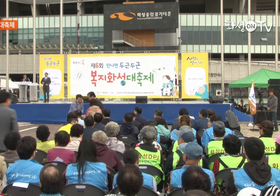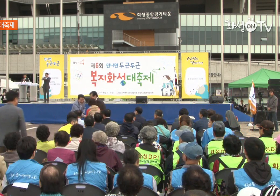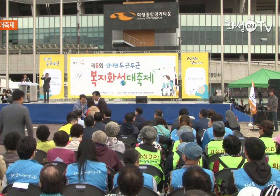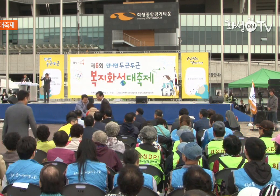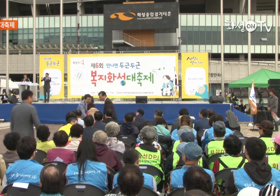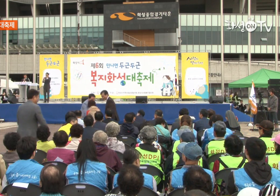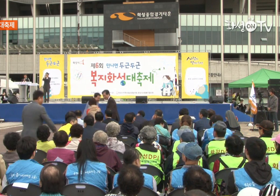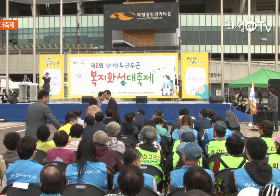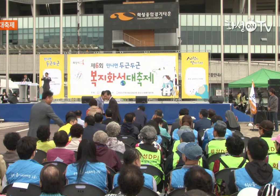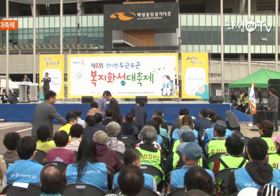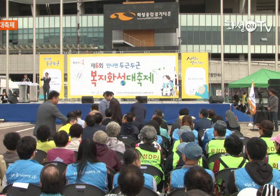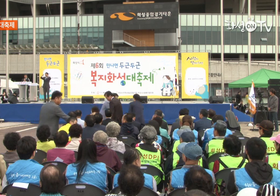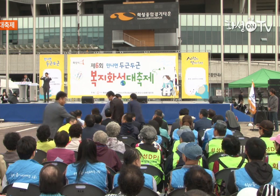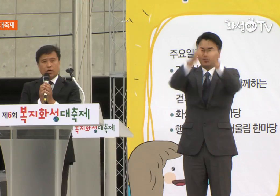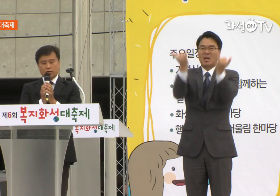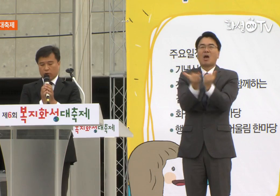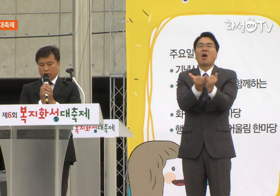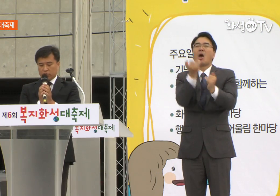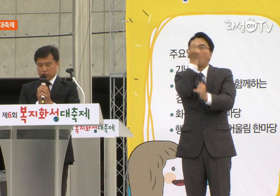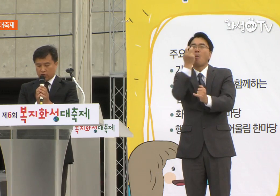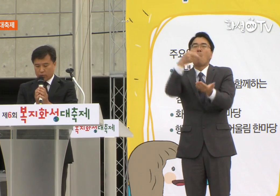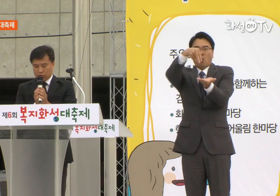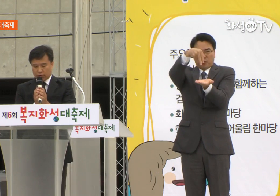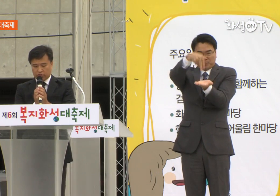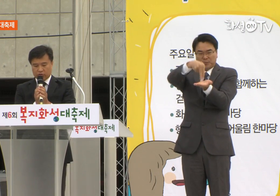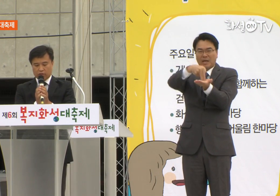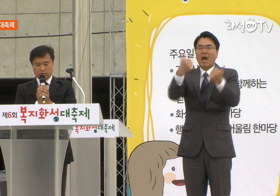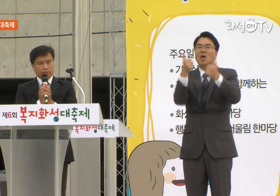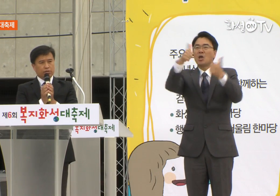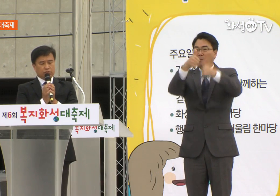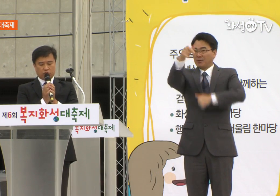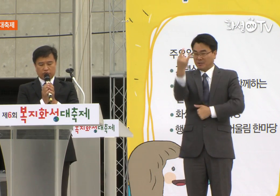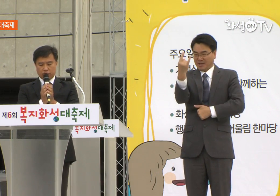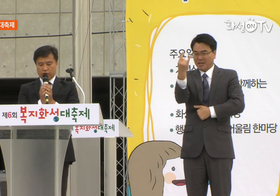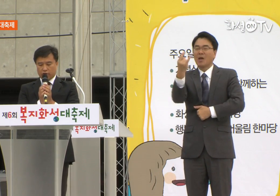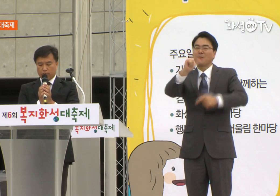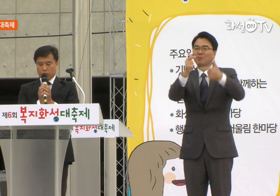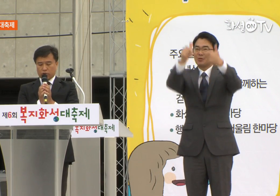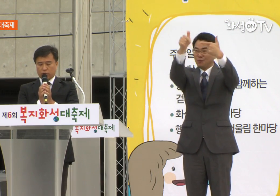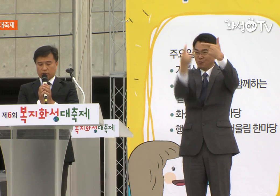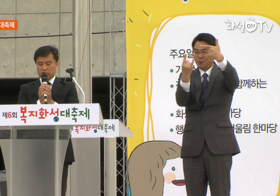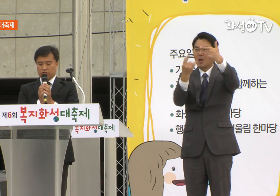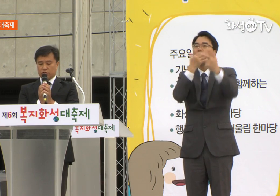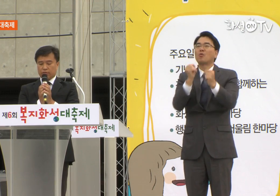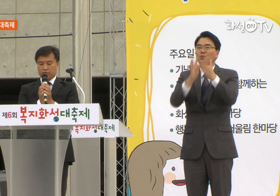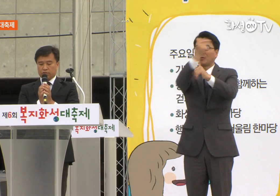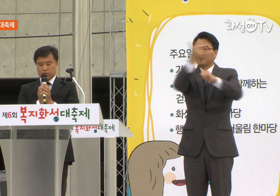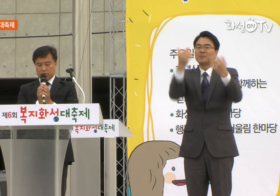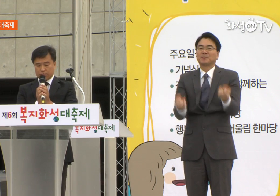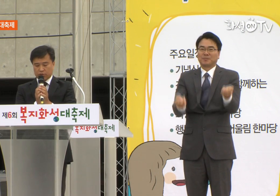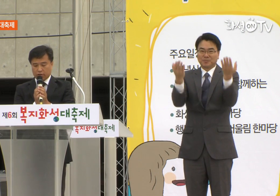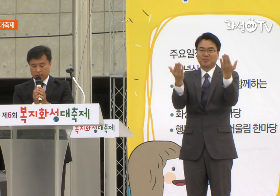안녕하세요. 화성시 지역사회보장협의체와 화성시 사회복지협회가 주관하는 제6회 복지화성대축제